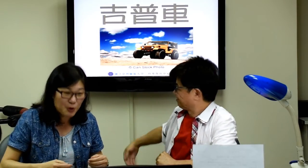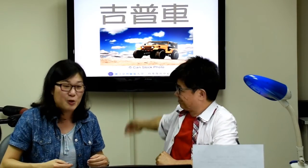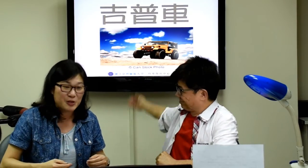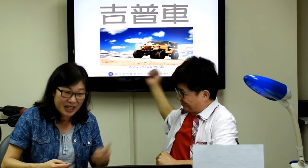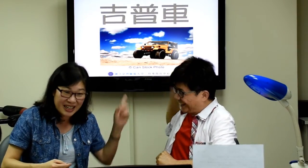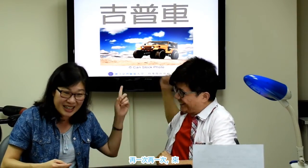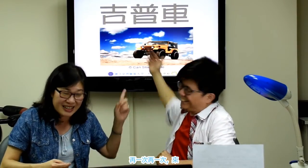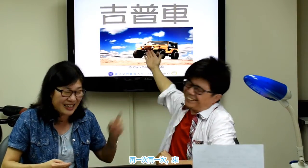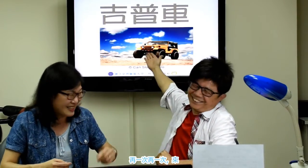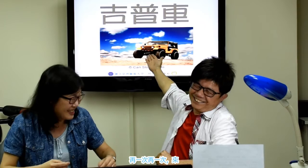吉普车。